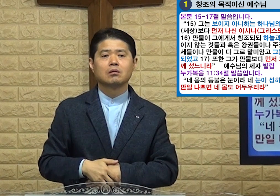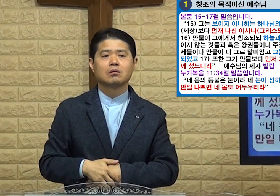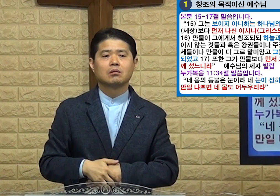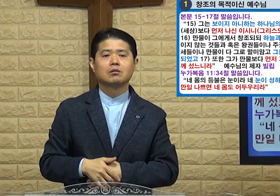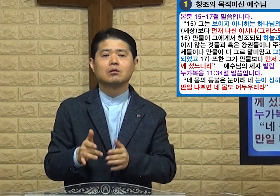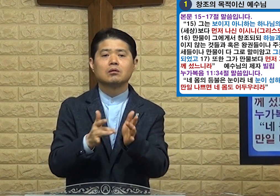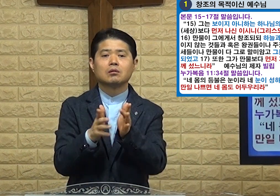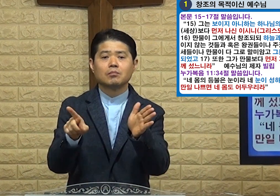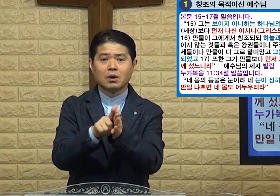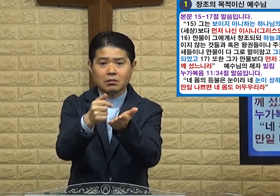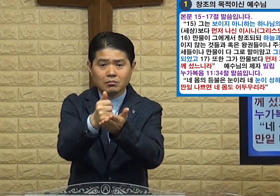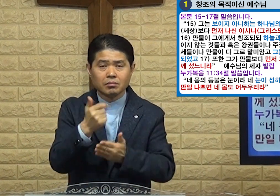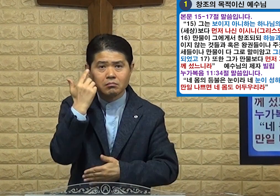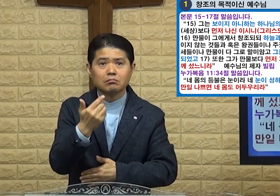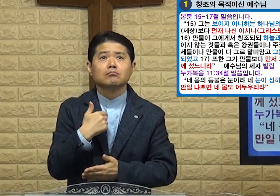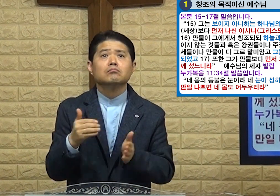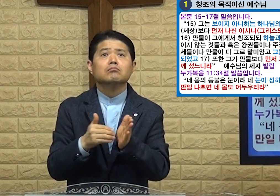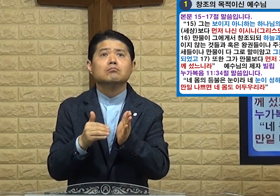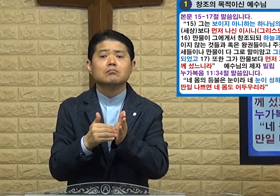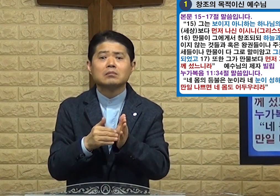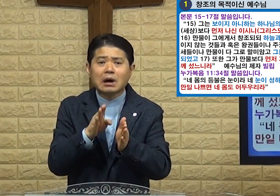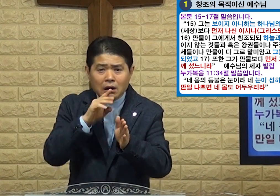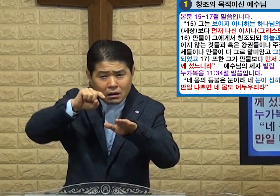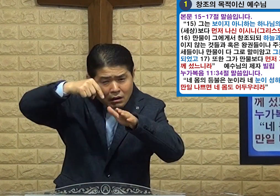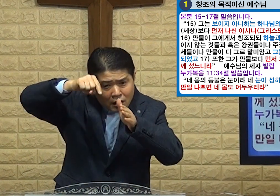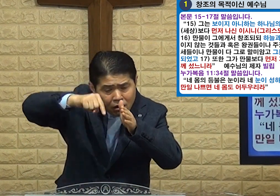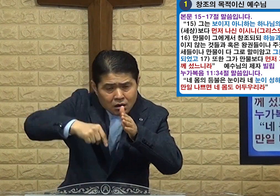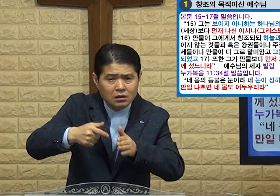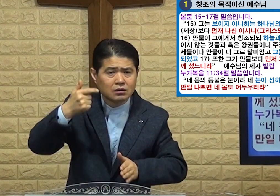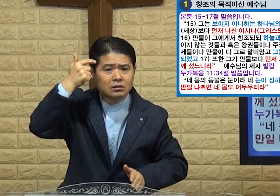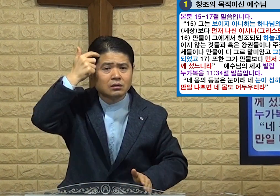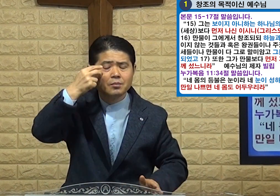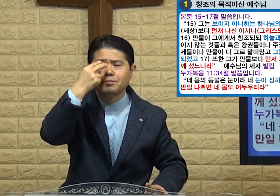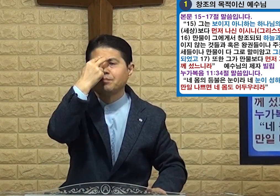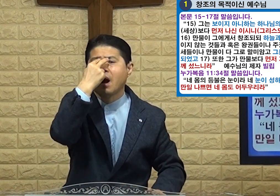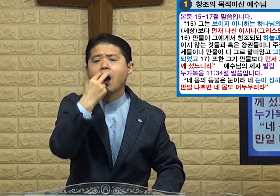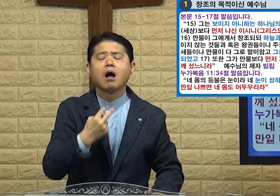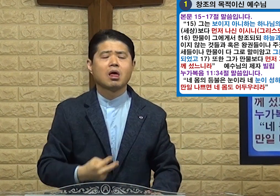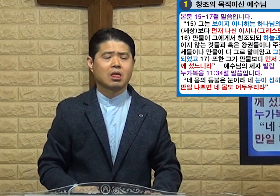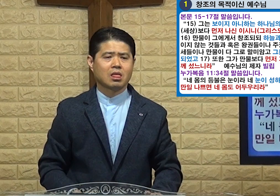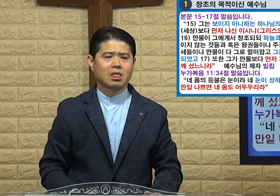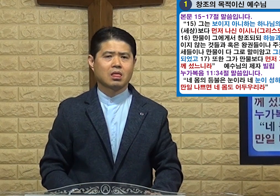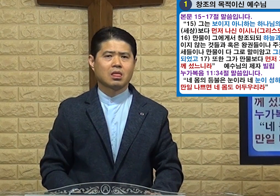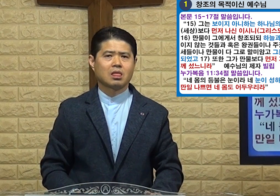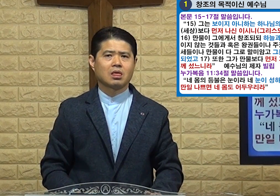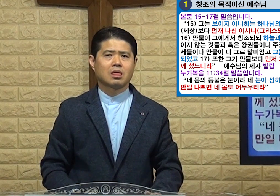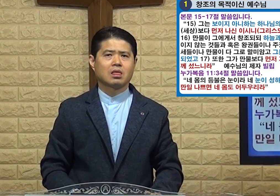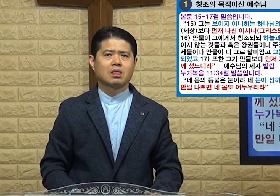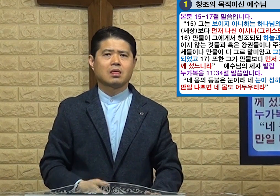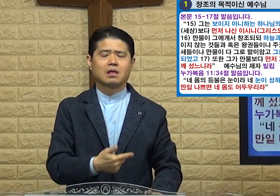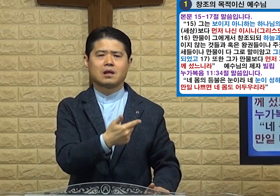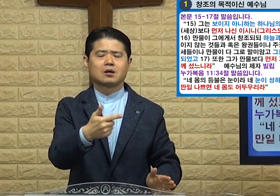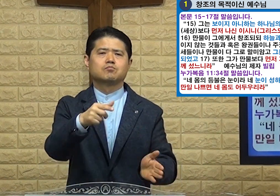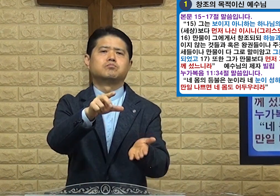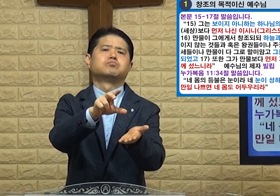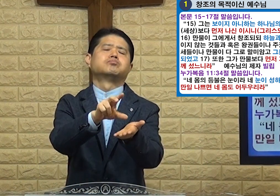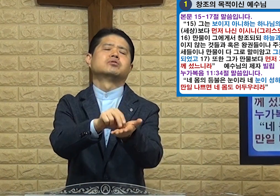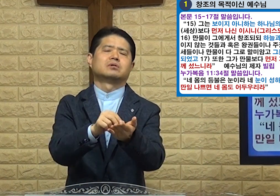때 모른다고 대답할 수밖에 없는 것입니다. 예수님이 우리 안에 있는데도 우리가 깊숙이 생각하지 않아서 영적인 병을